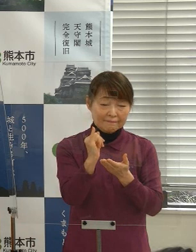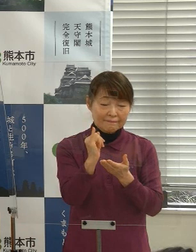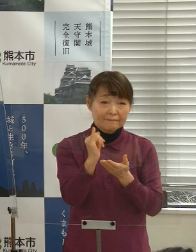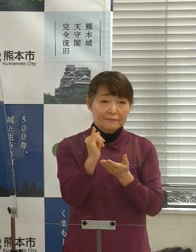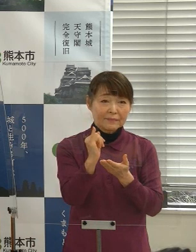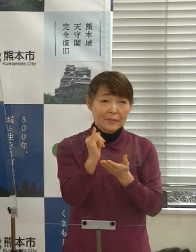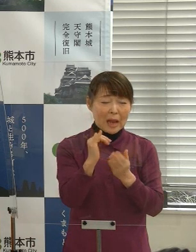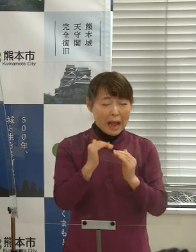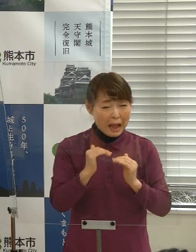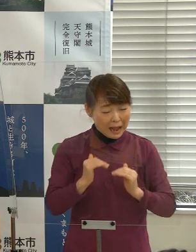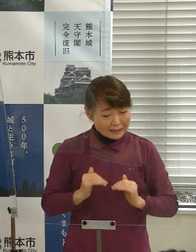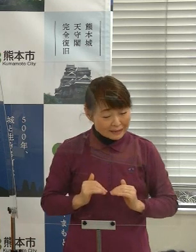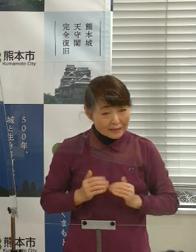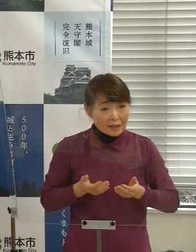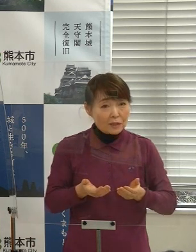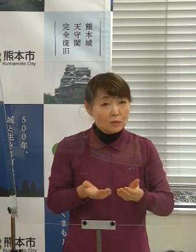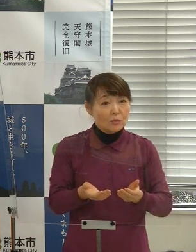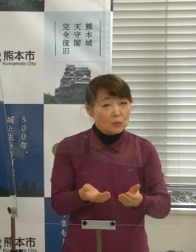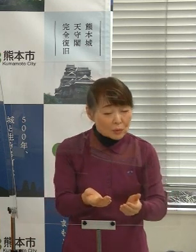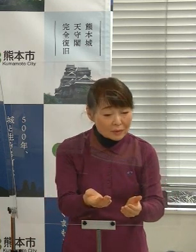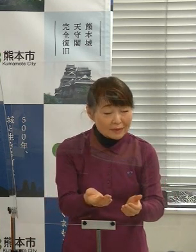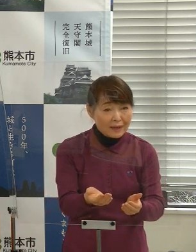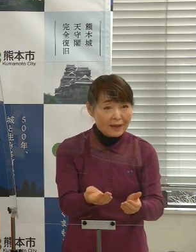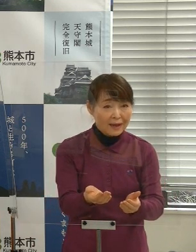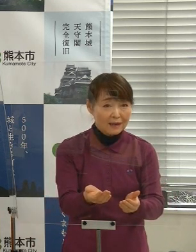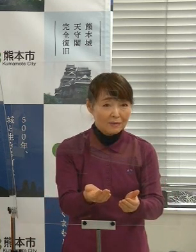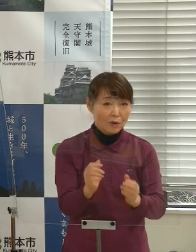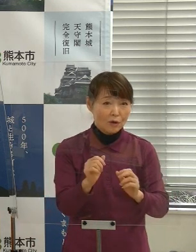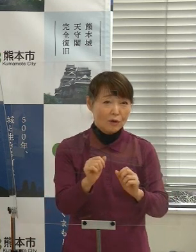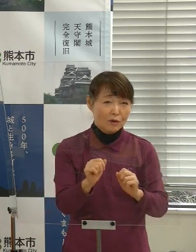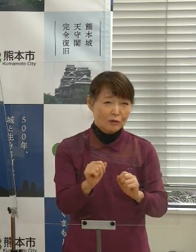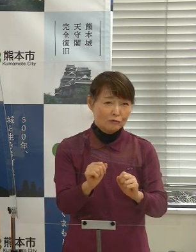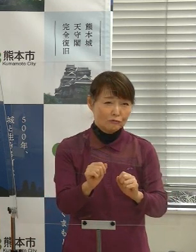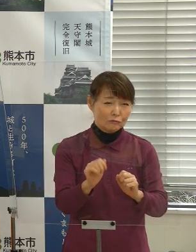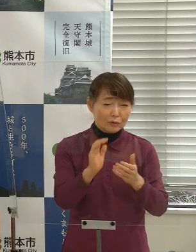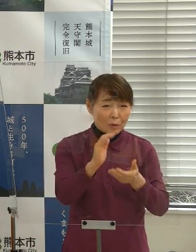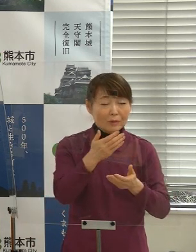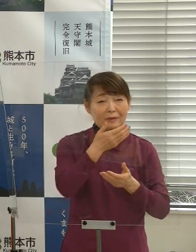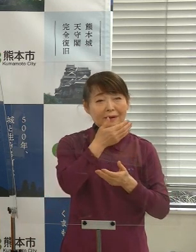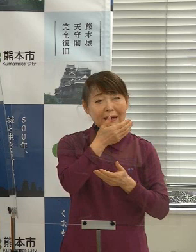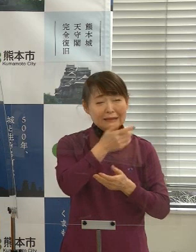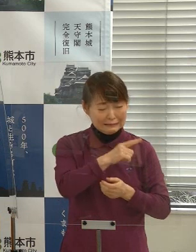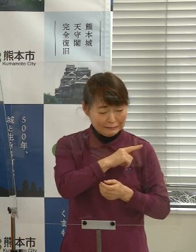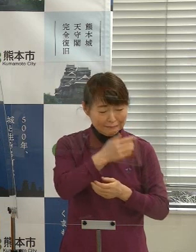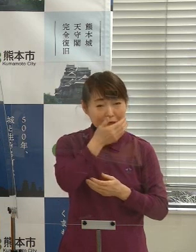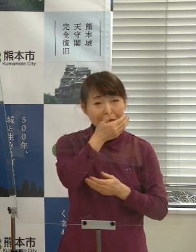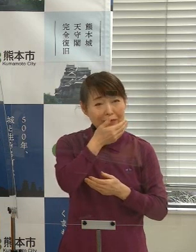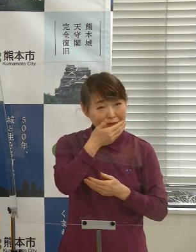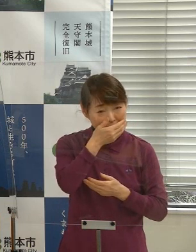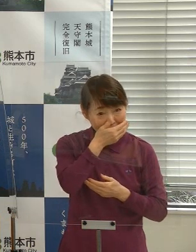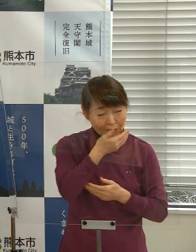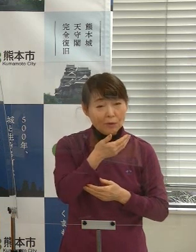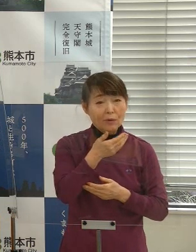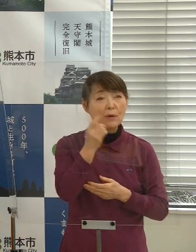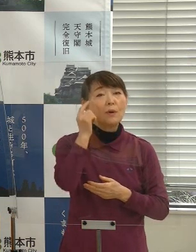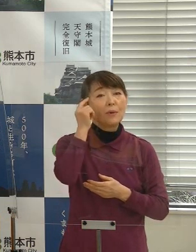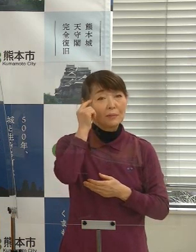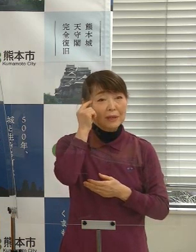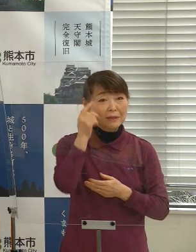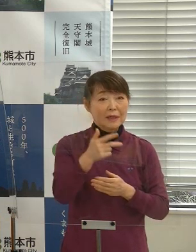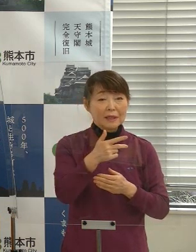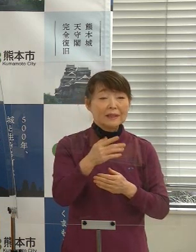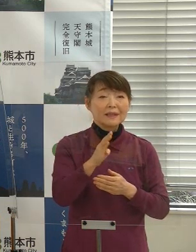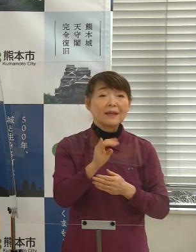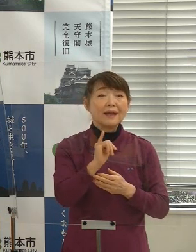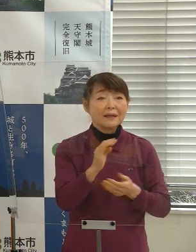安全に出産をしていただくということが極めて重要だというふうに考えておりますので、慈恵病院には母子